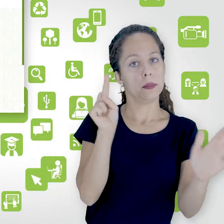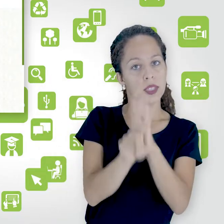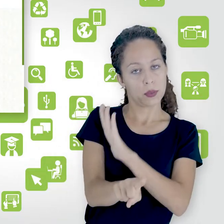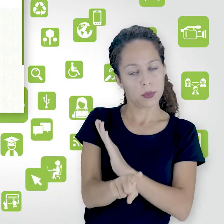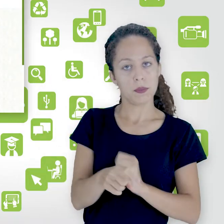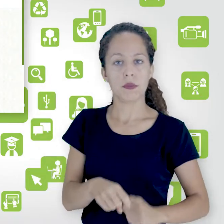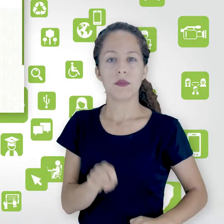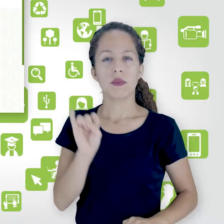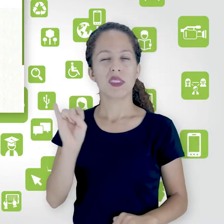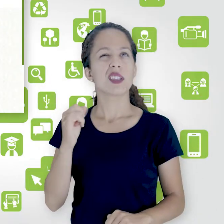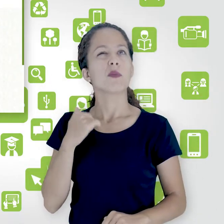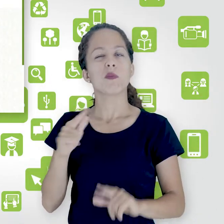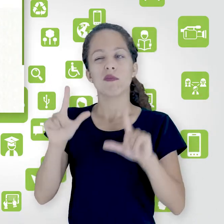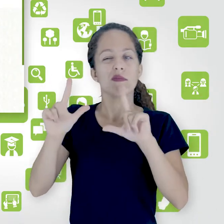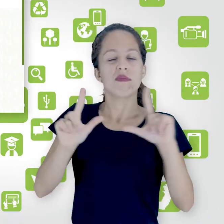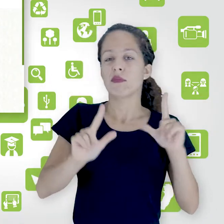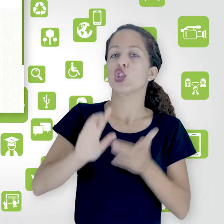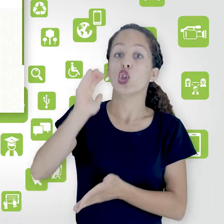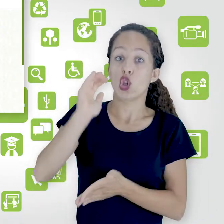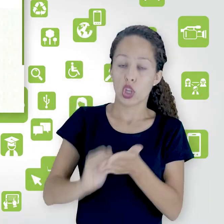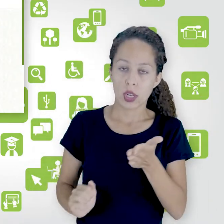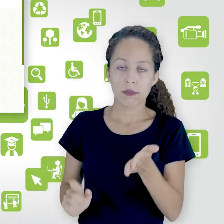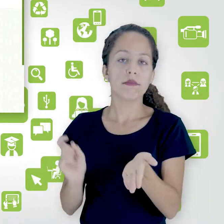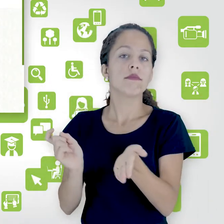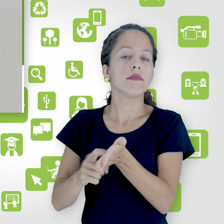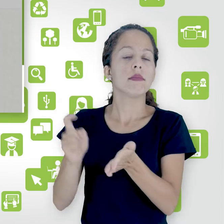Caso eu queira retirar as páginas, basta clicar em repaginar.